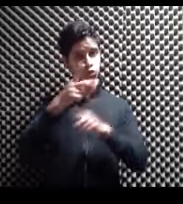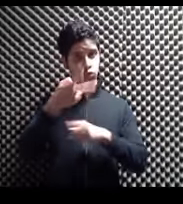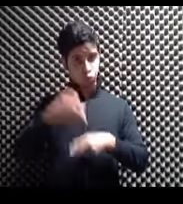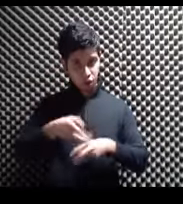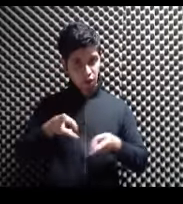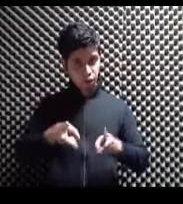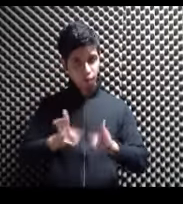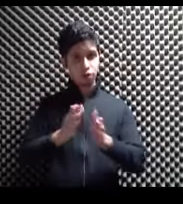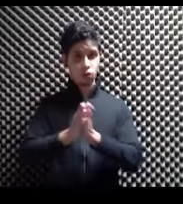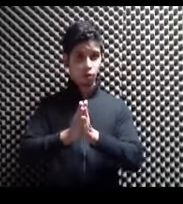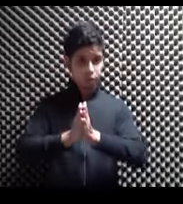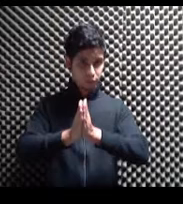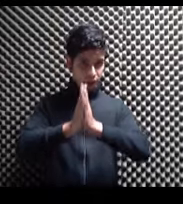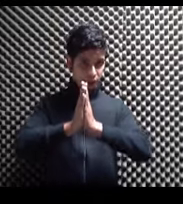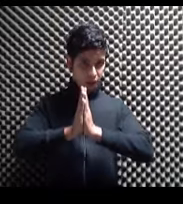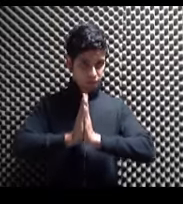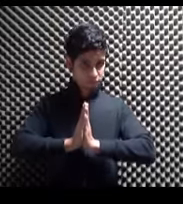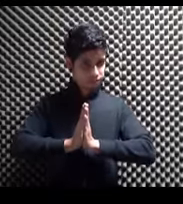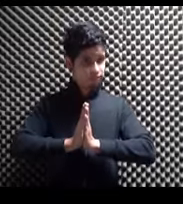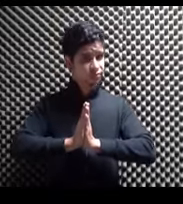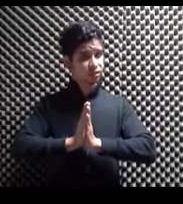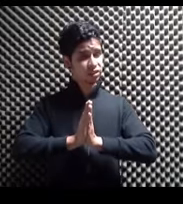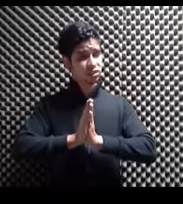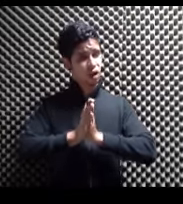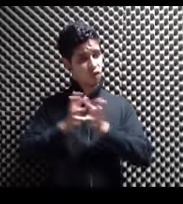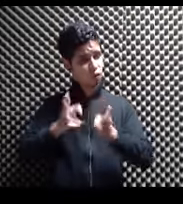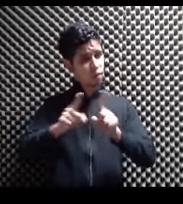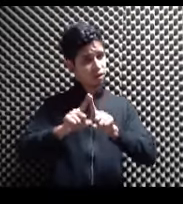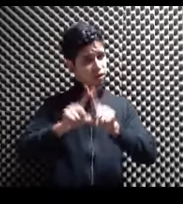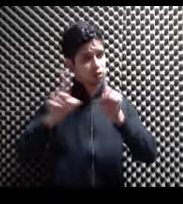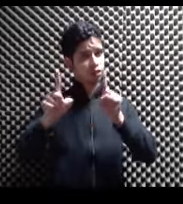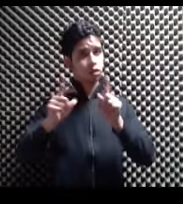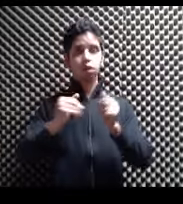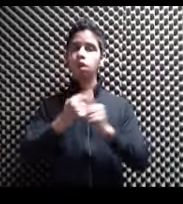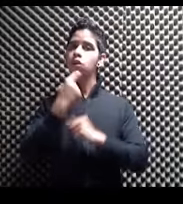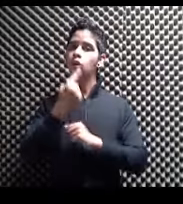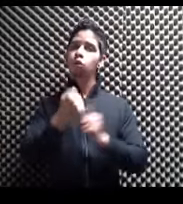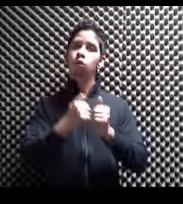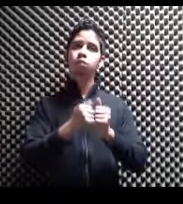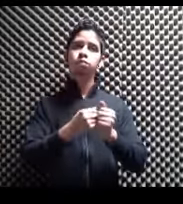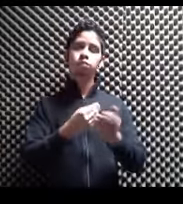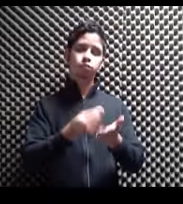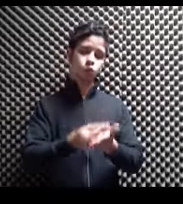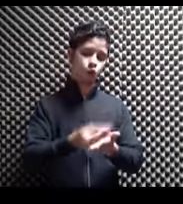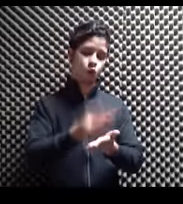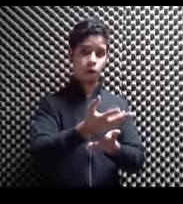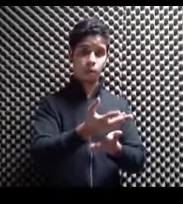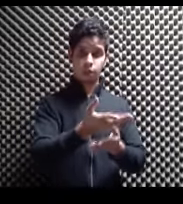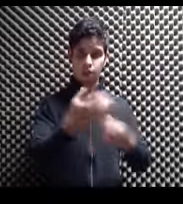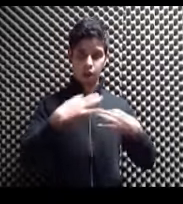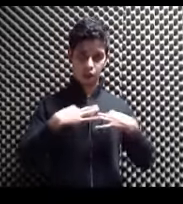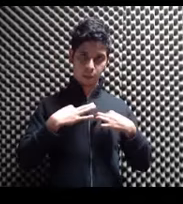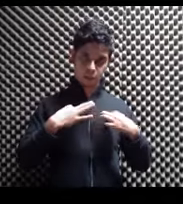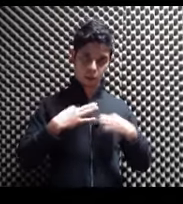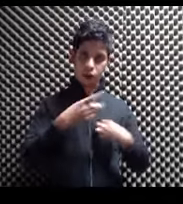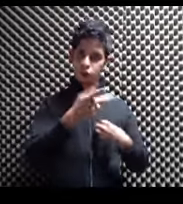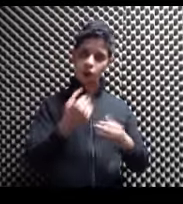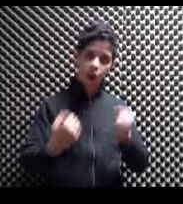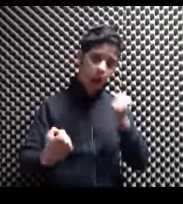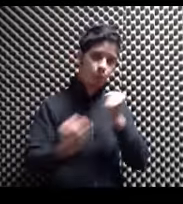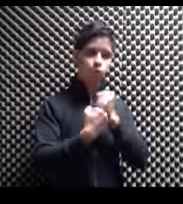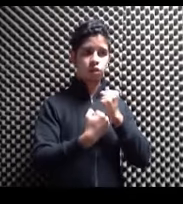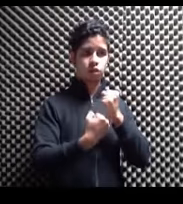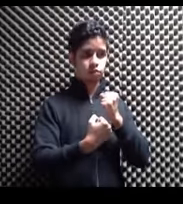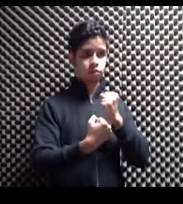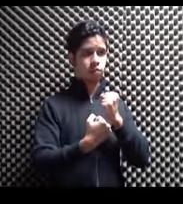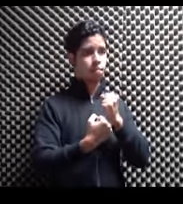manera diferente. Claro. Cómprame la camiseta y estás aportando. Es un intercambio. Porque el mensaje también se sigue claro.